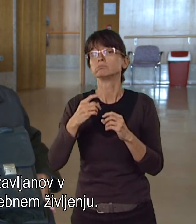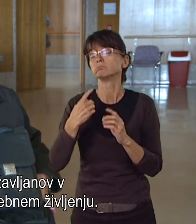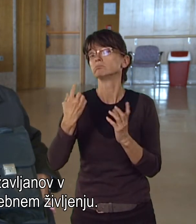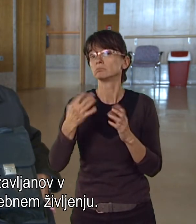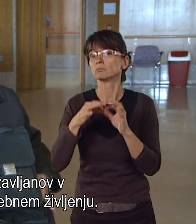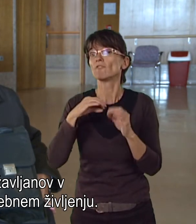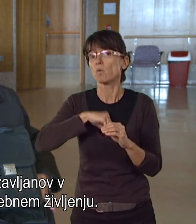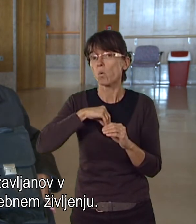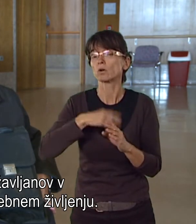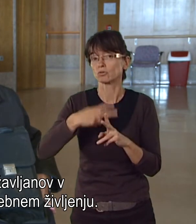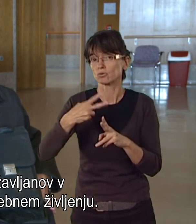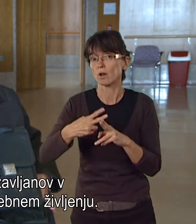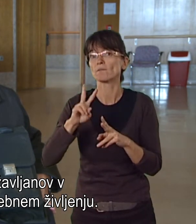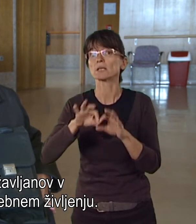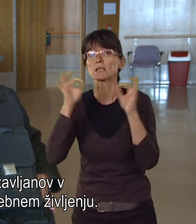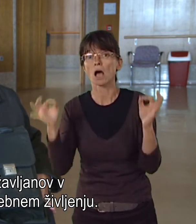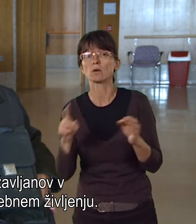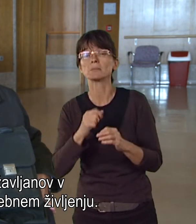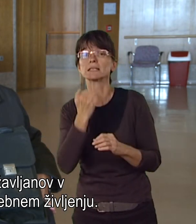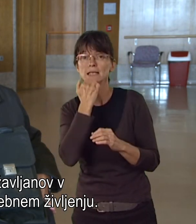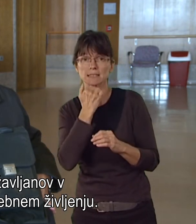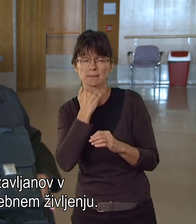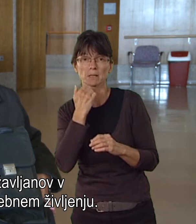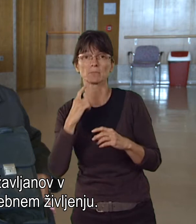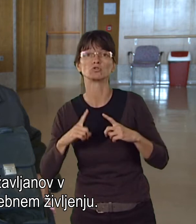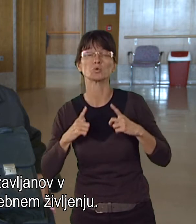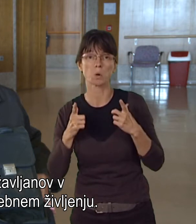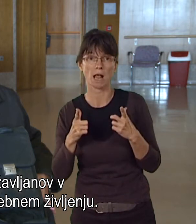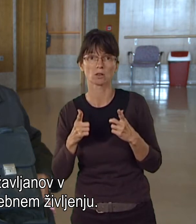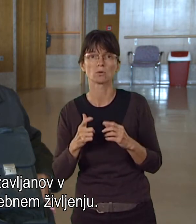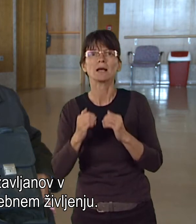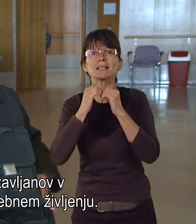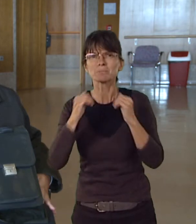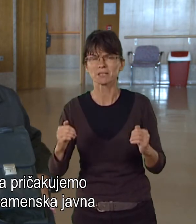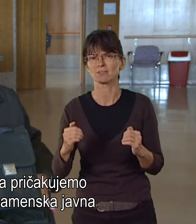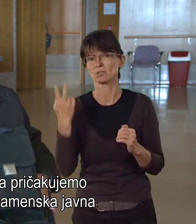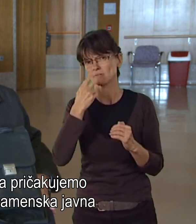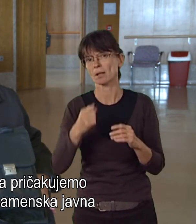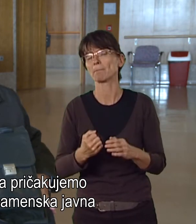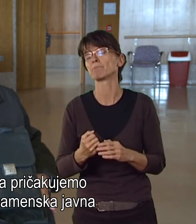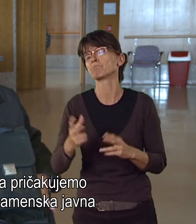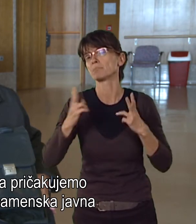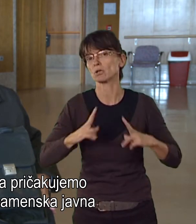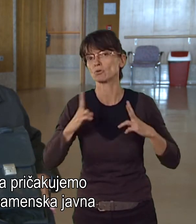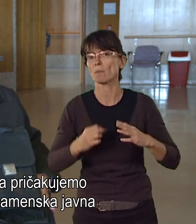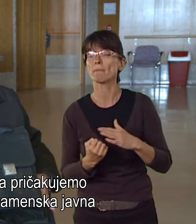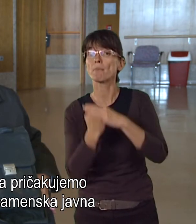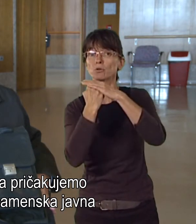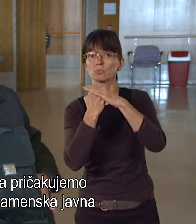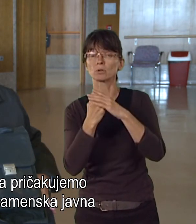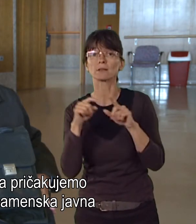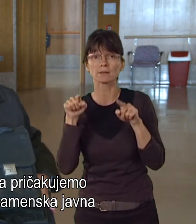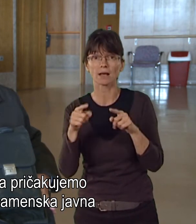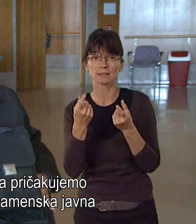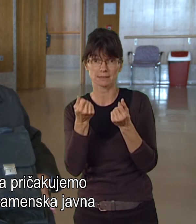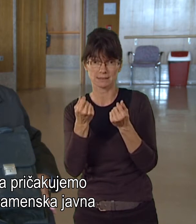vlogo državljanov v javnem in zasebnem življenju. Specifično pa seveda pričakujemo